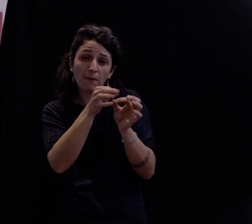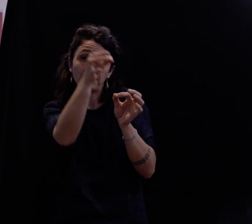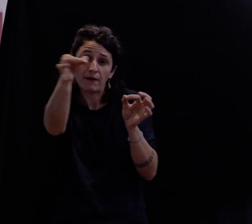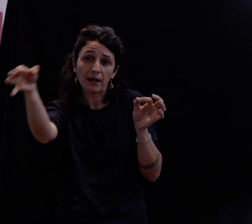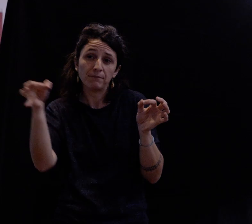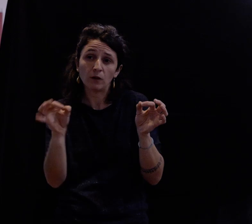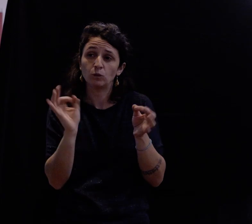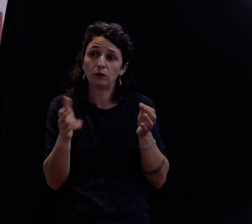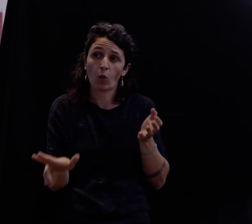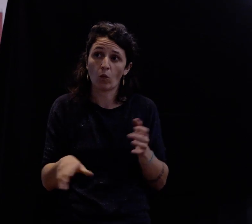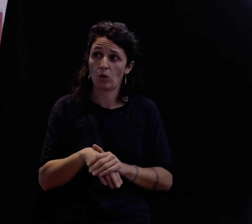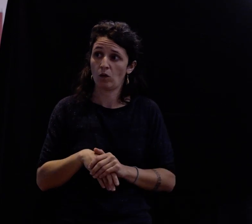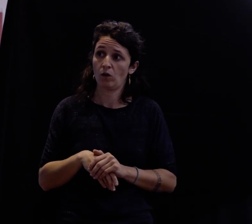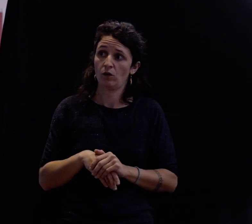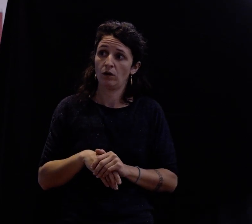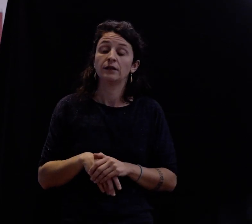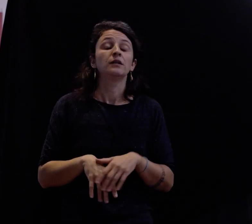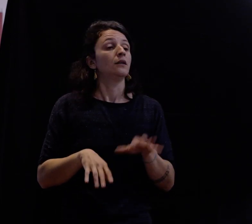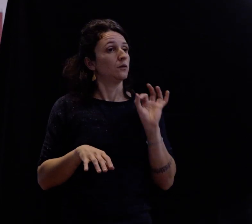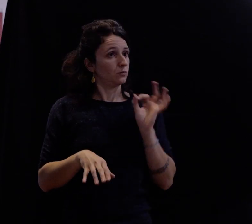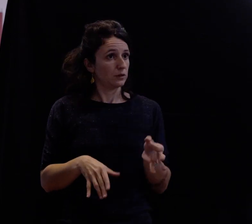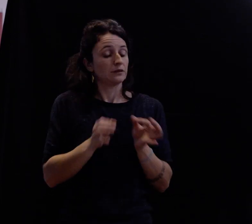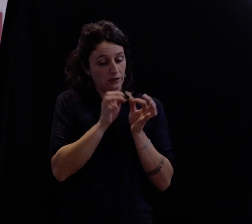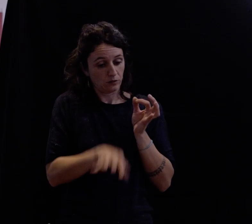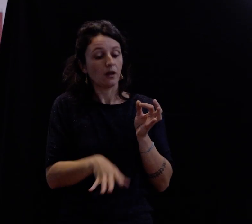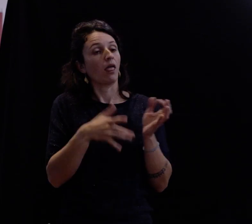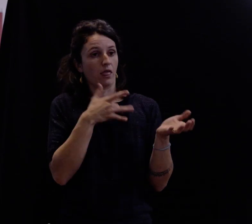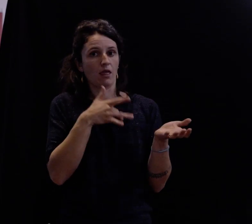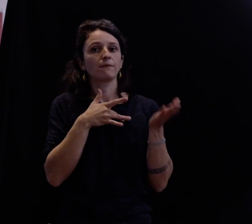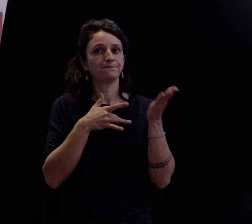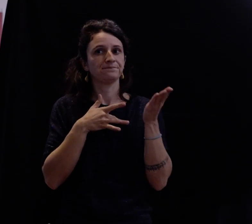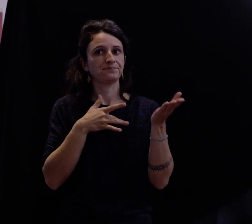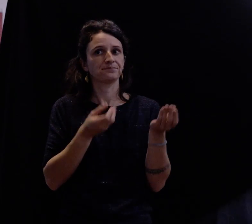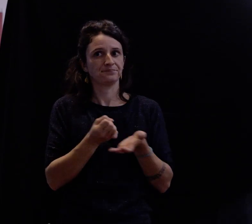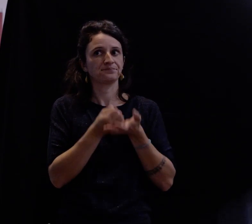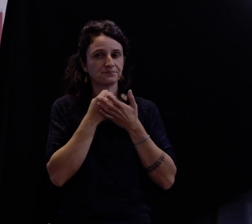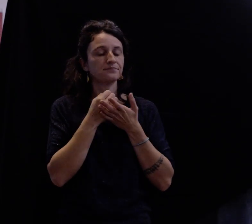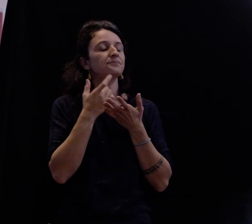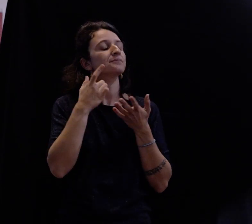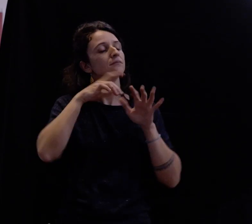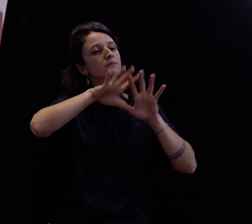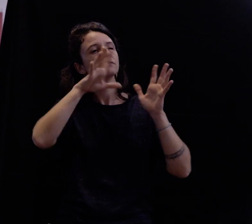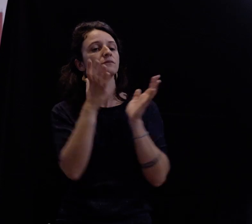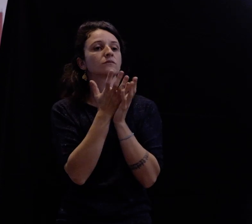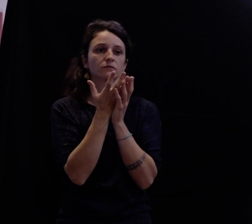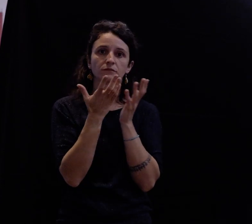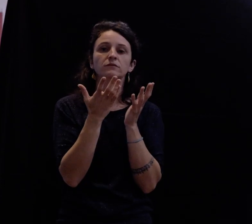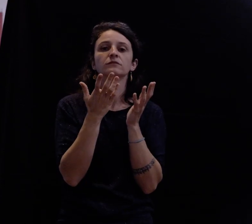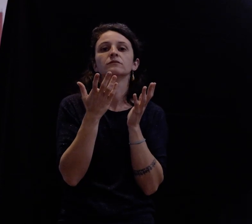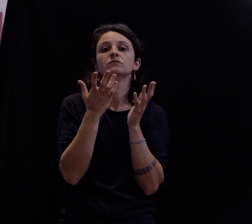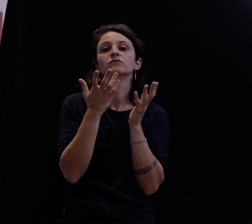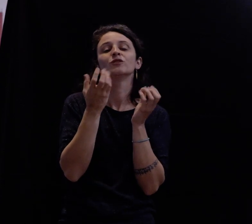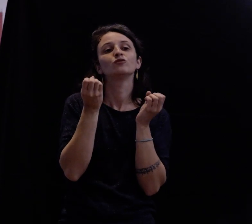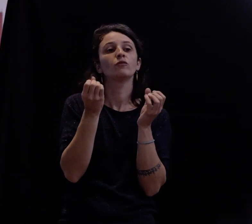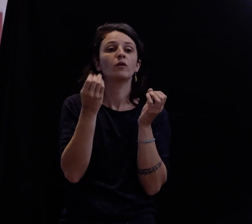syndrome. Alors là, par contre, oui, ça a un vrai intérêt. Dans la très grande majorité des cas, ce qui se passe, c'est qu'il y a un couple